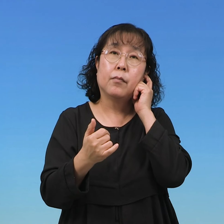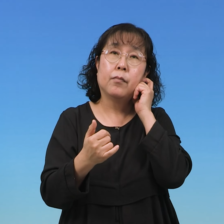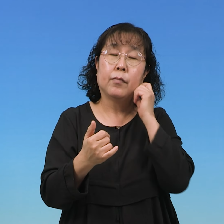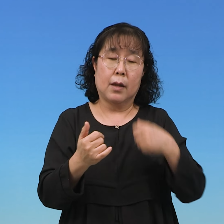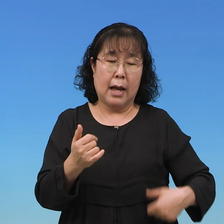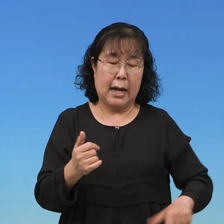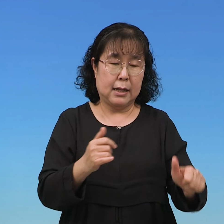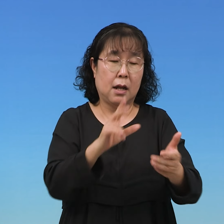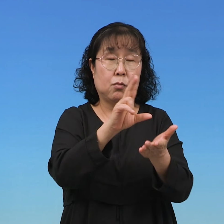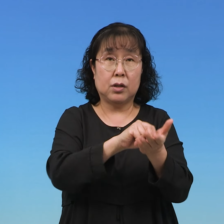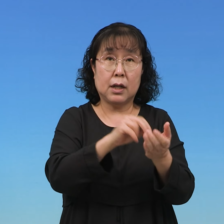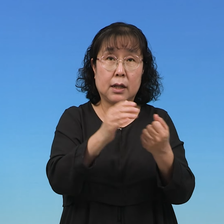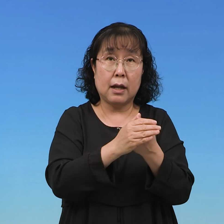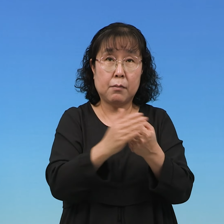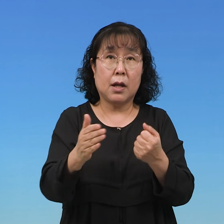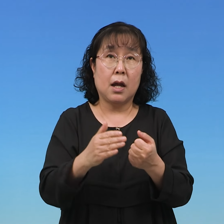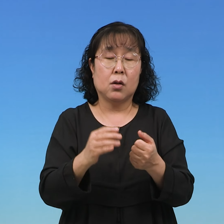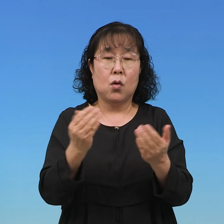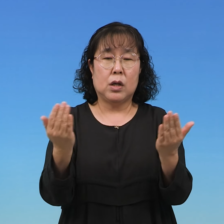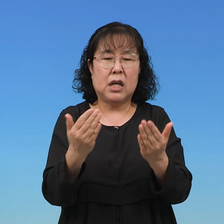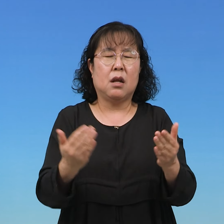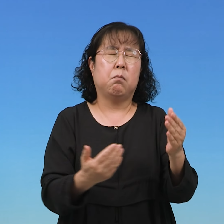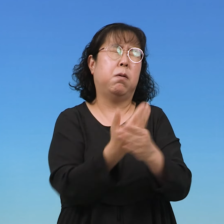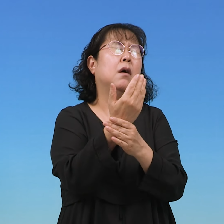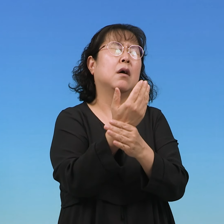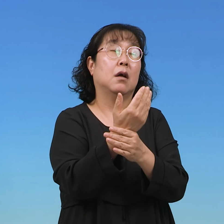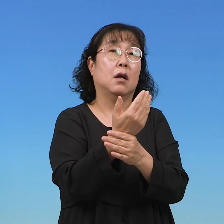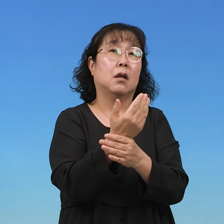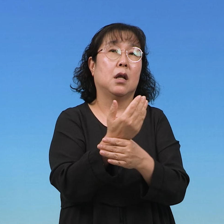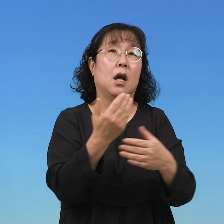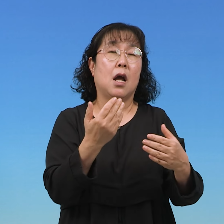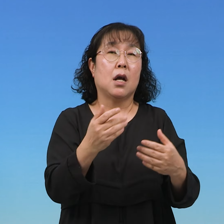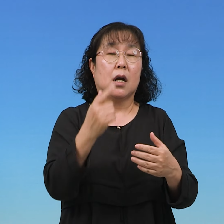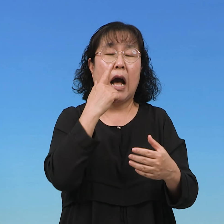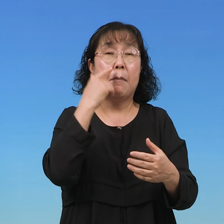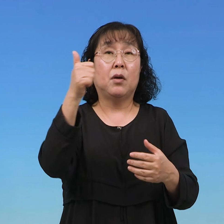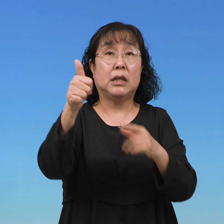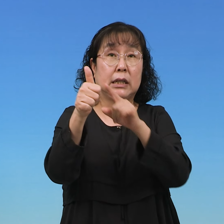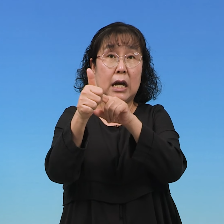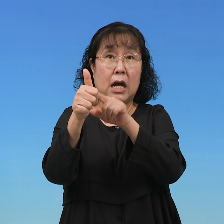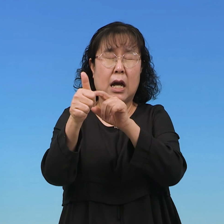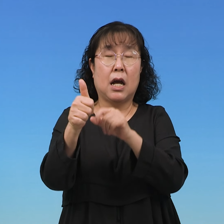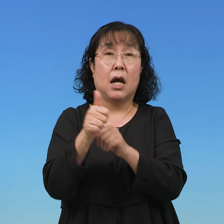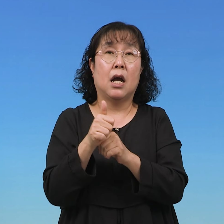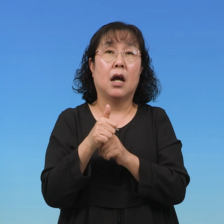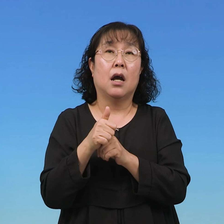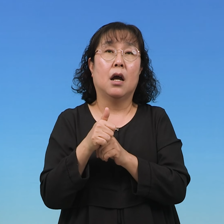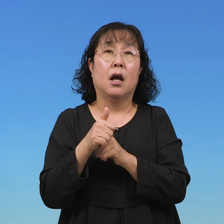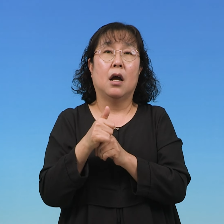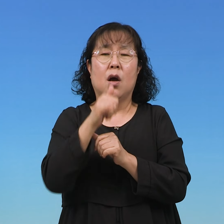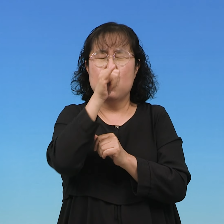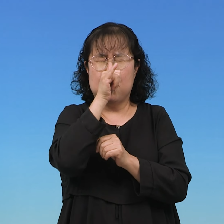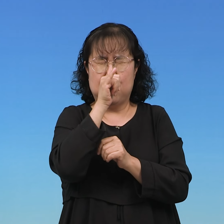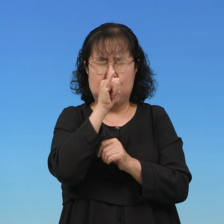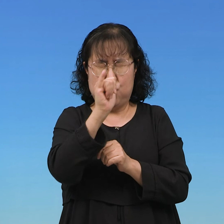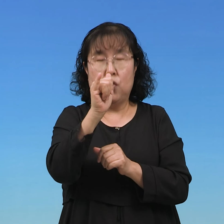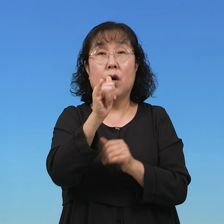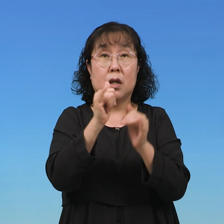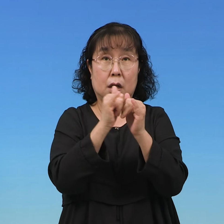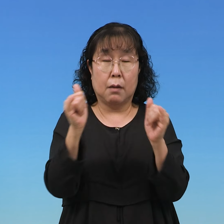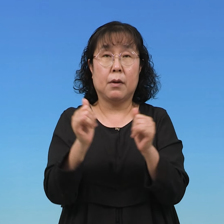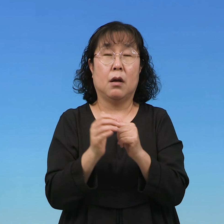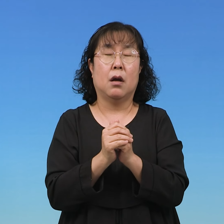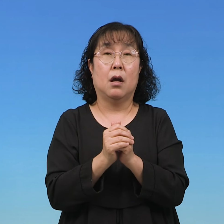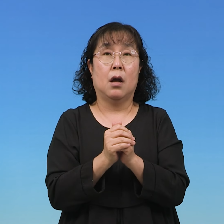수는 없지만 이 아들의 문제로 그렇게 또 일이 터진 거예요. 그래서 그 아버지가 굉장히 훌륭한